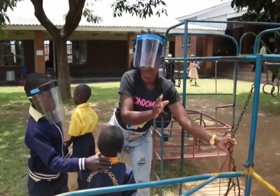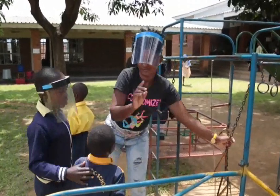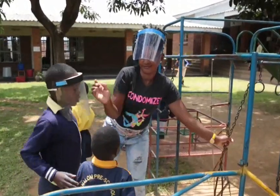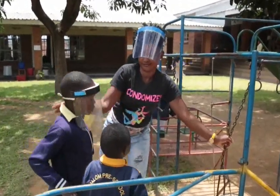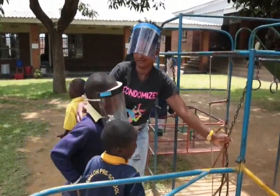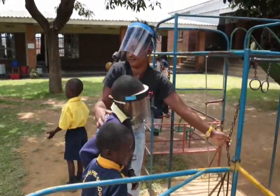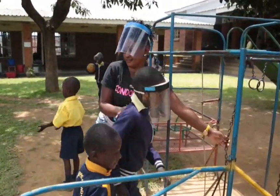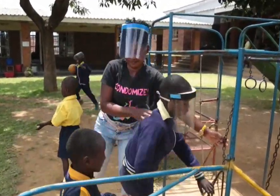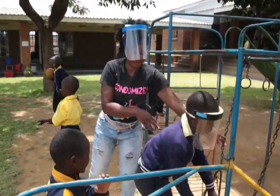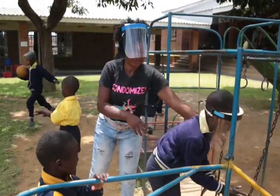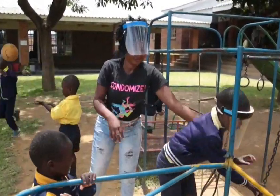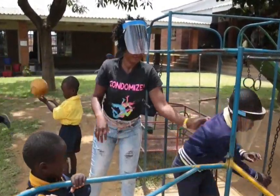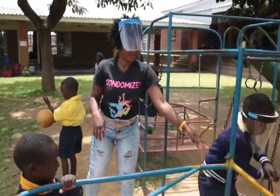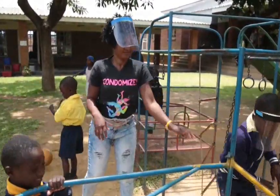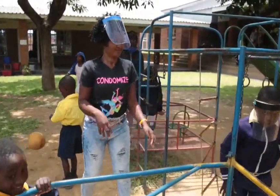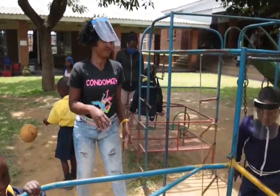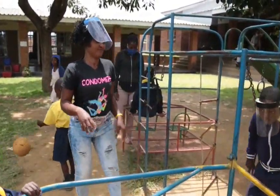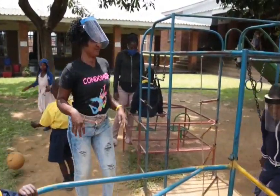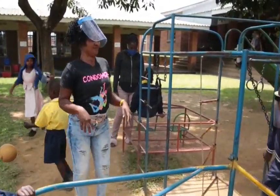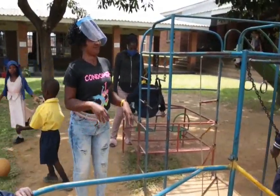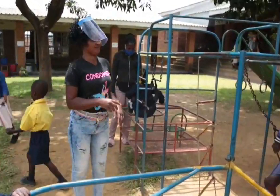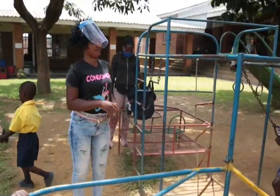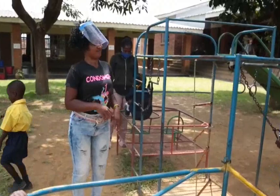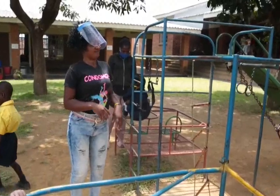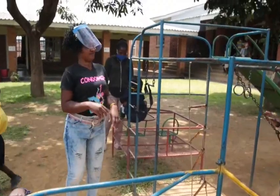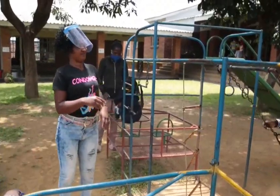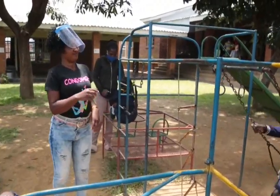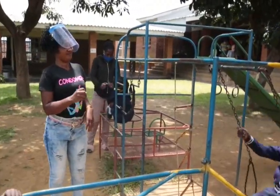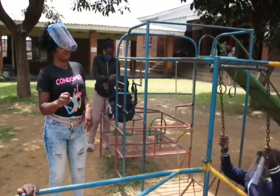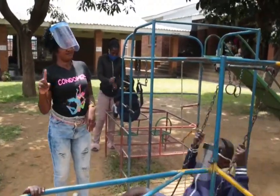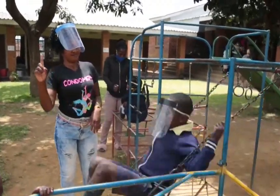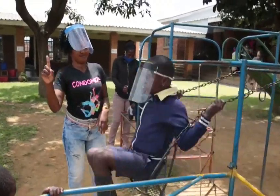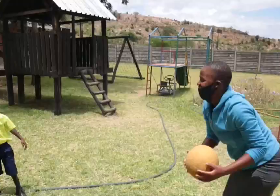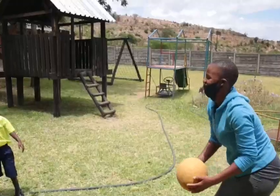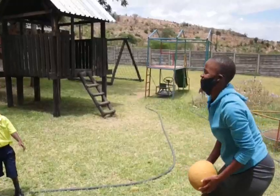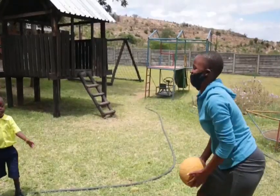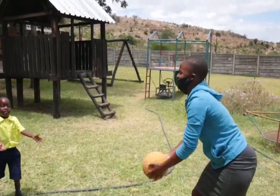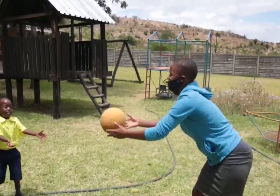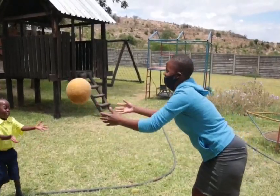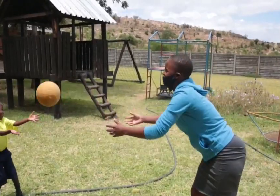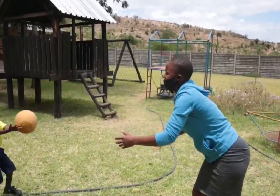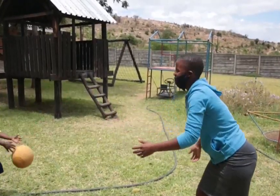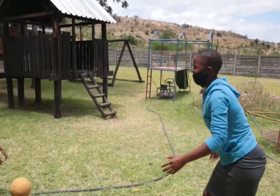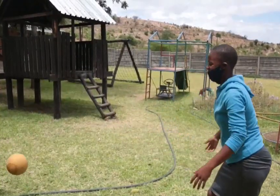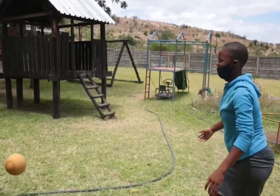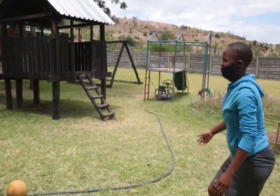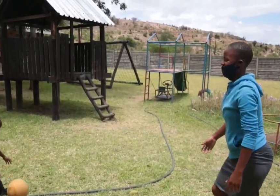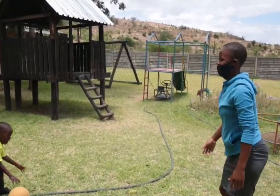Un estigma social y hasta una maldición por un acto de brujería es lo que se considera en algunas comunidades de África la sordera de los niños.